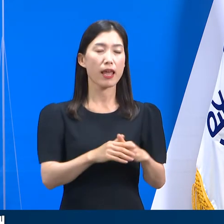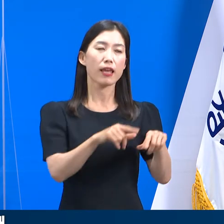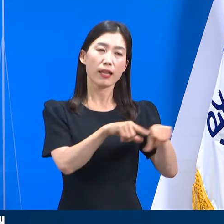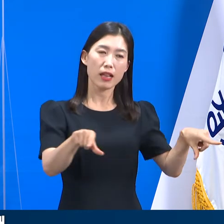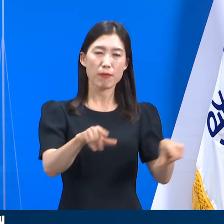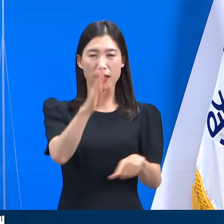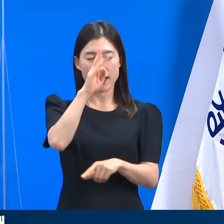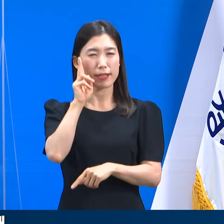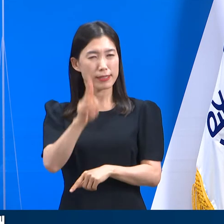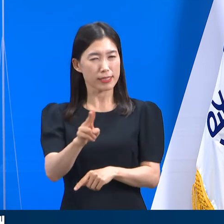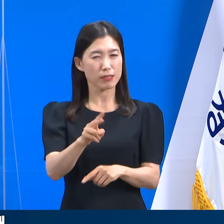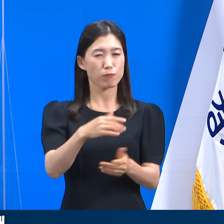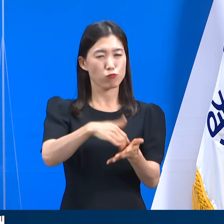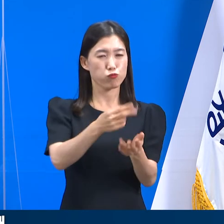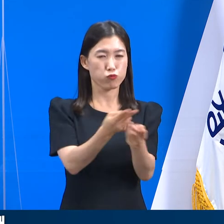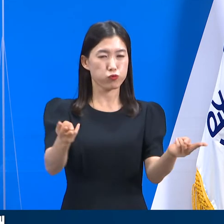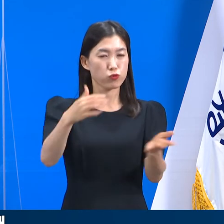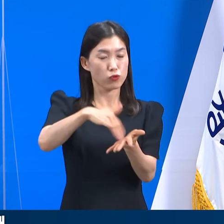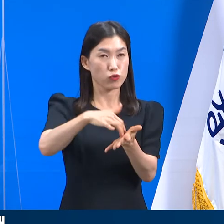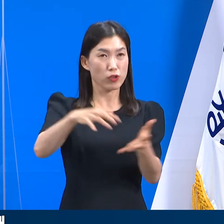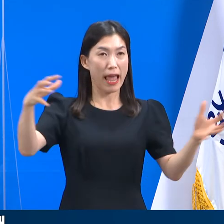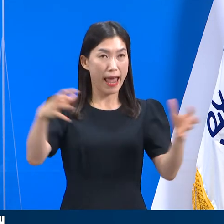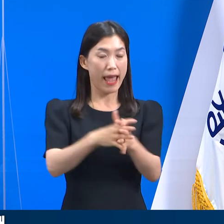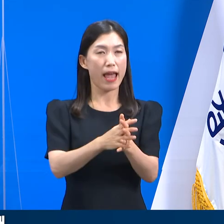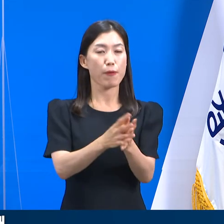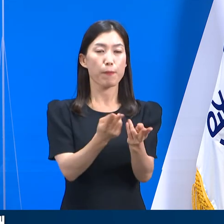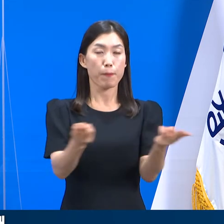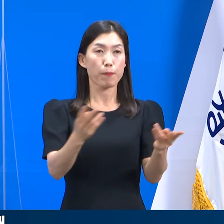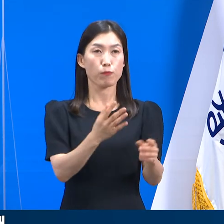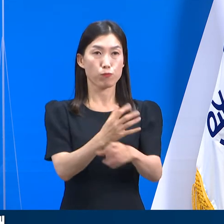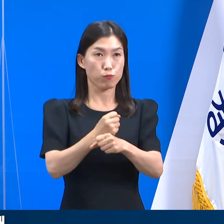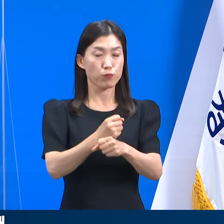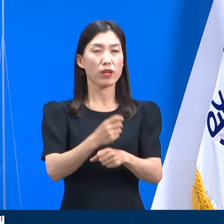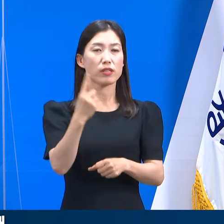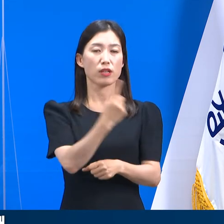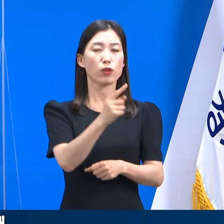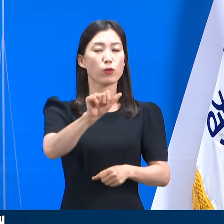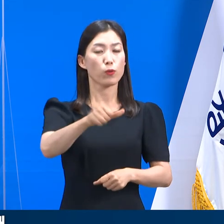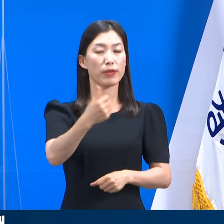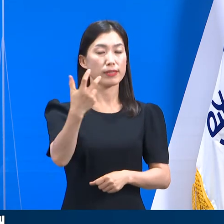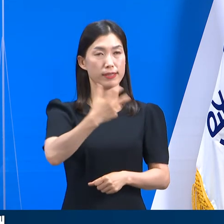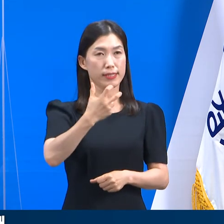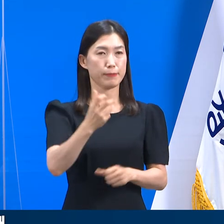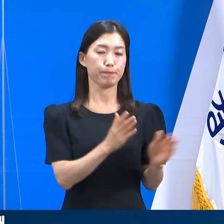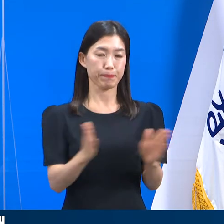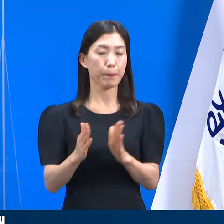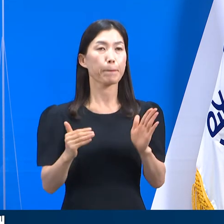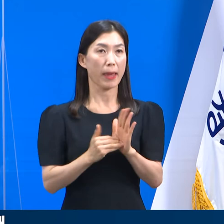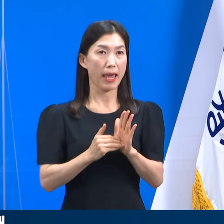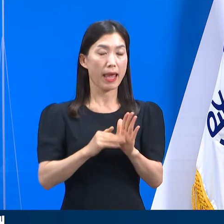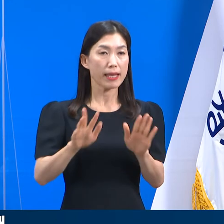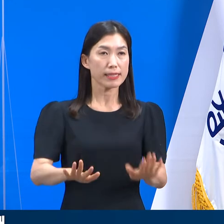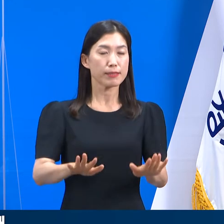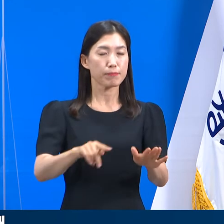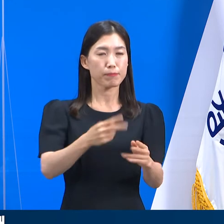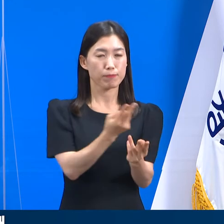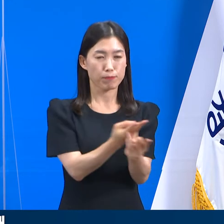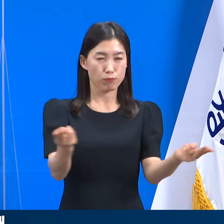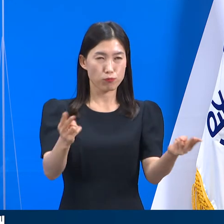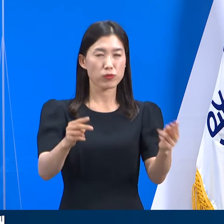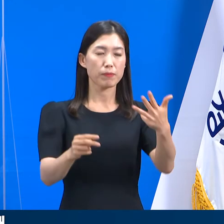중증 환자 병상을 합한 도내 의료기관 확보 병상은 총 1,570개입니다. 현재 병상